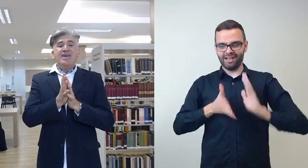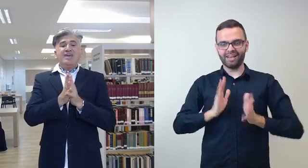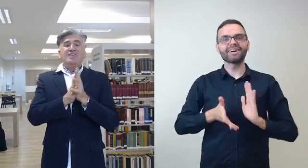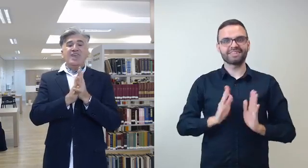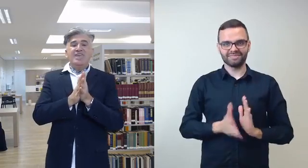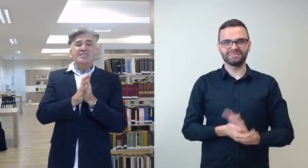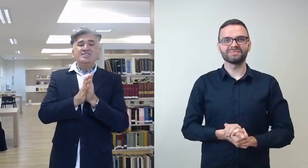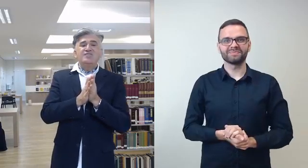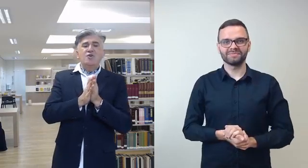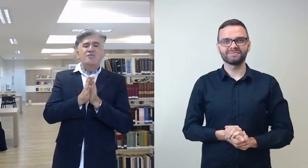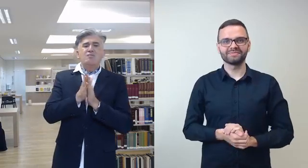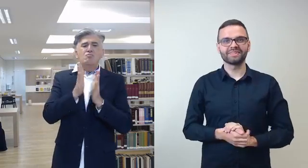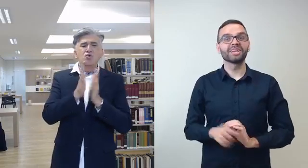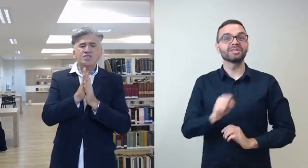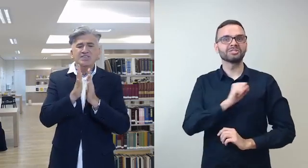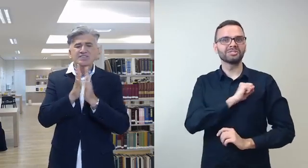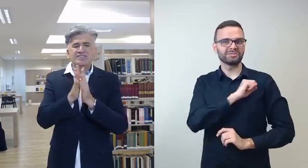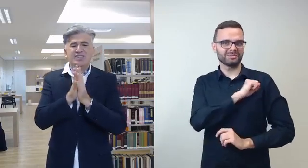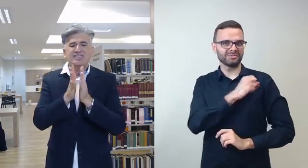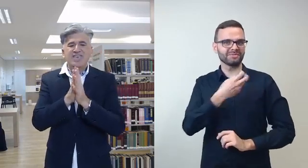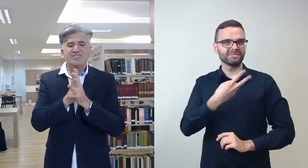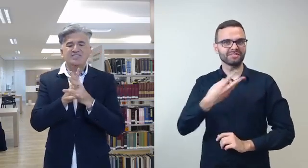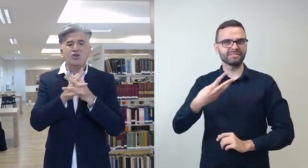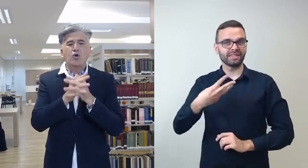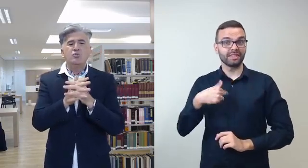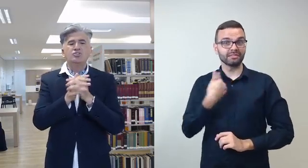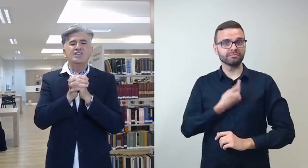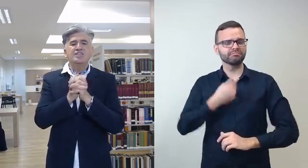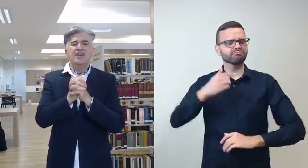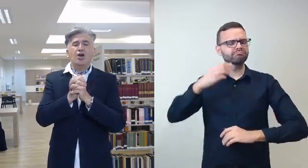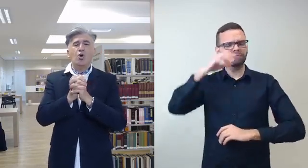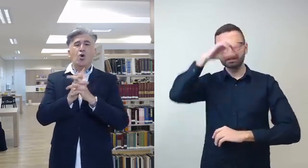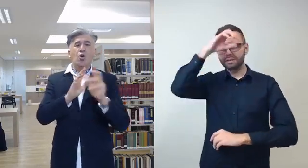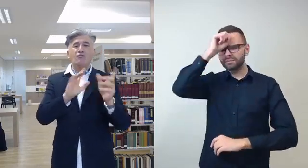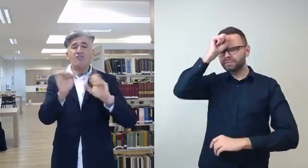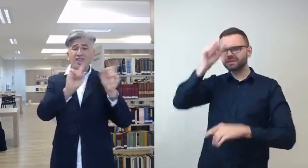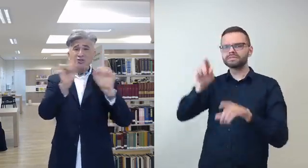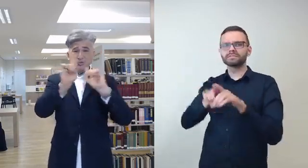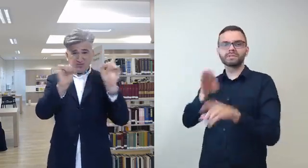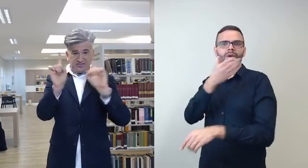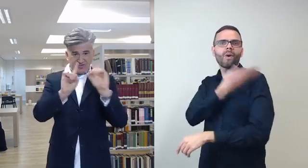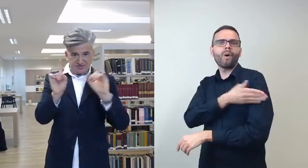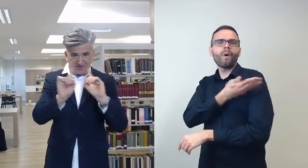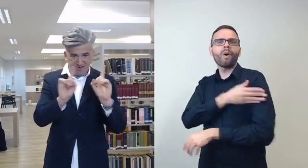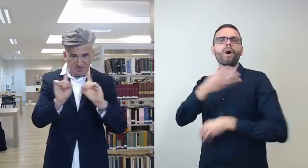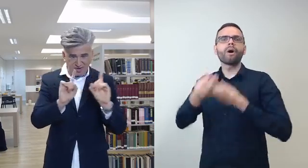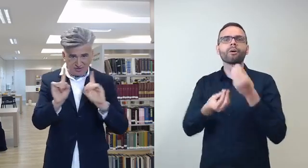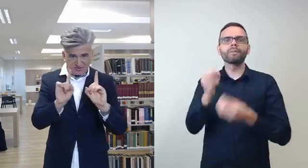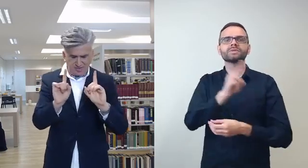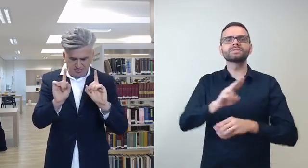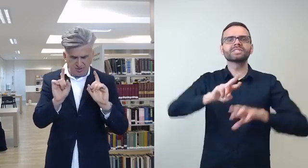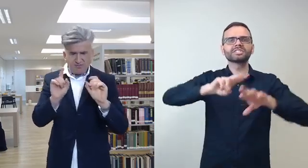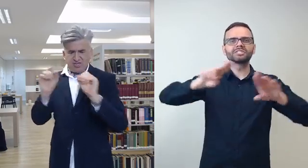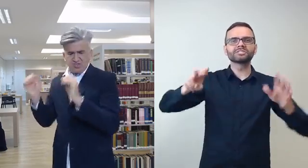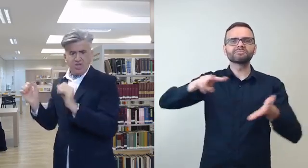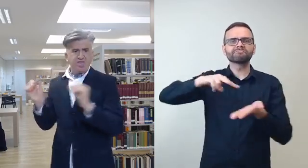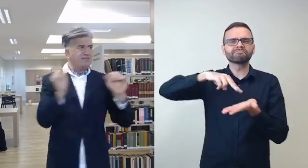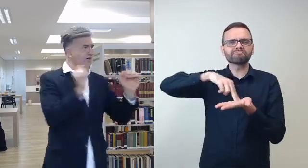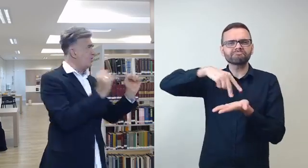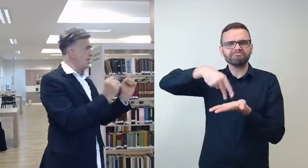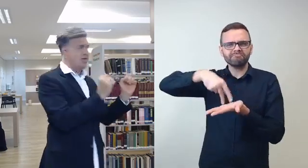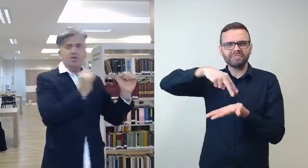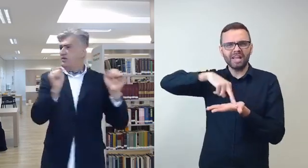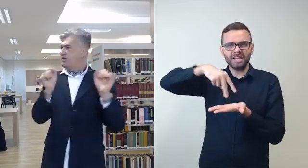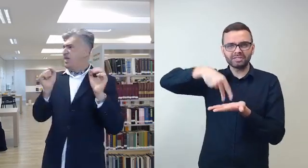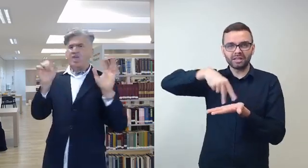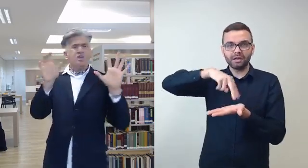Aprenda, treine, desenvolva muitas estratégias de como utilizar vários processos anafóricos, tá? O pessoal fica só nesse